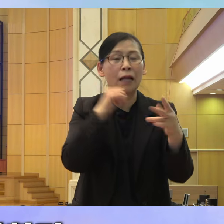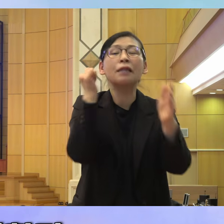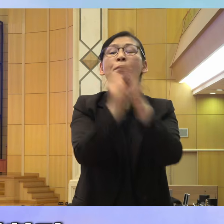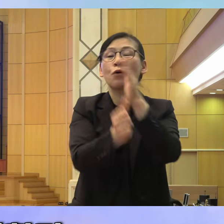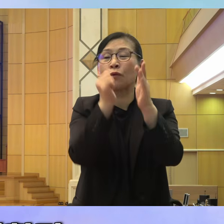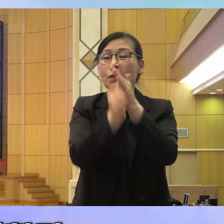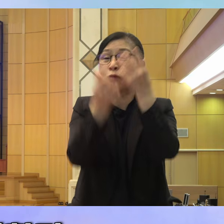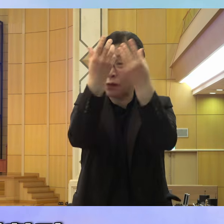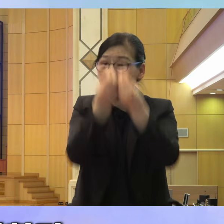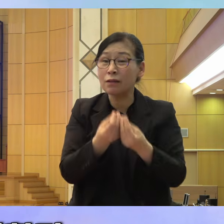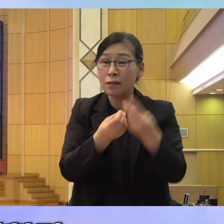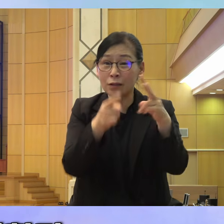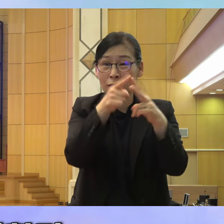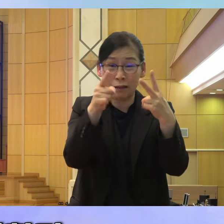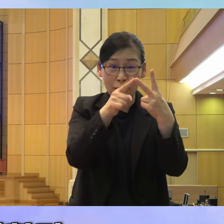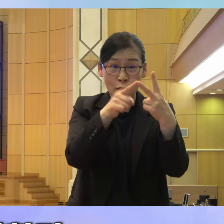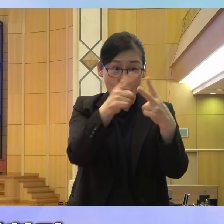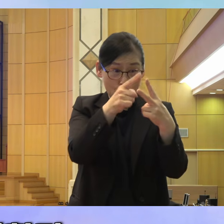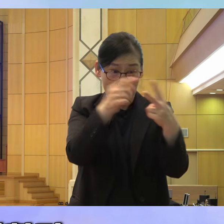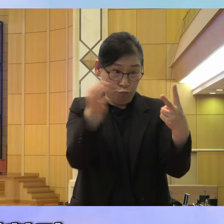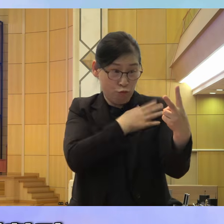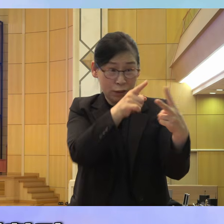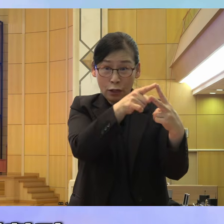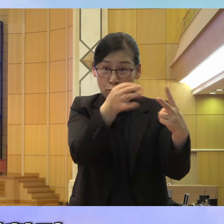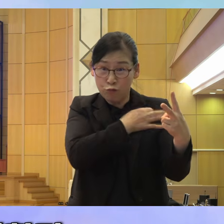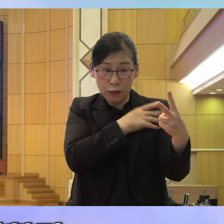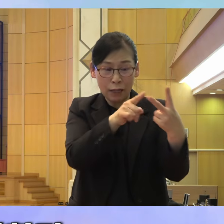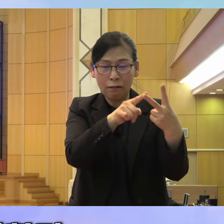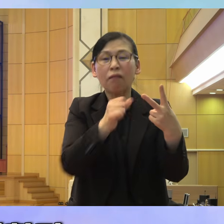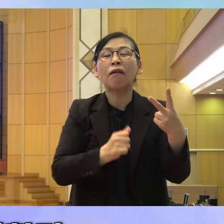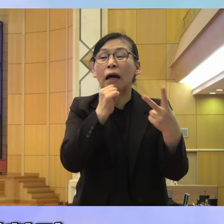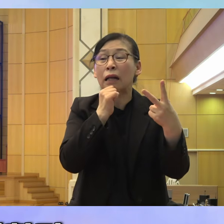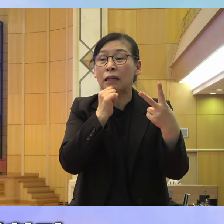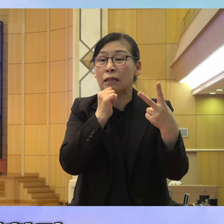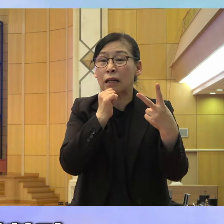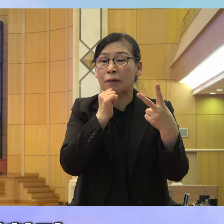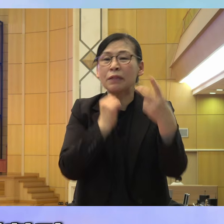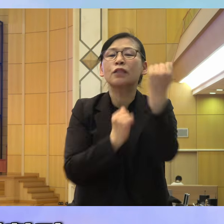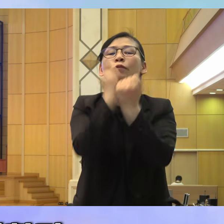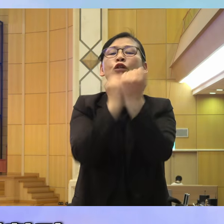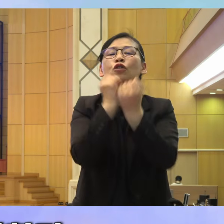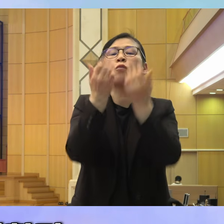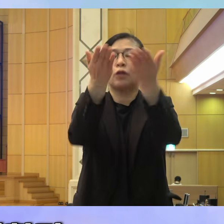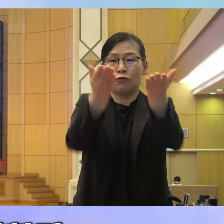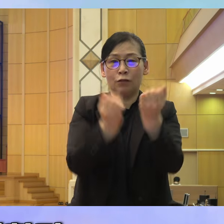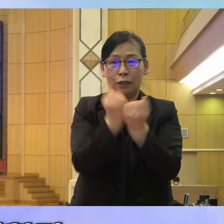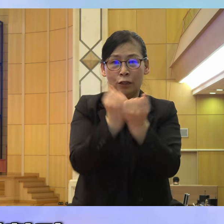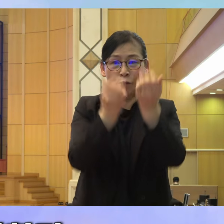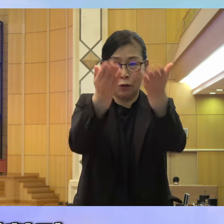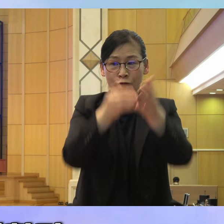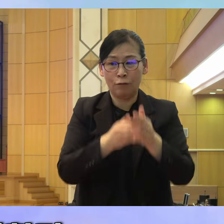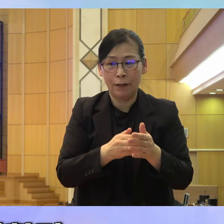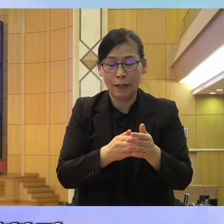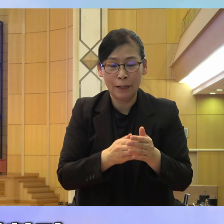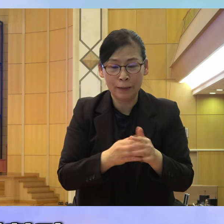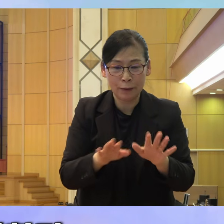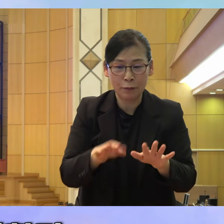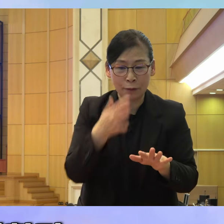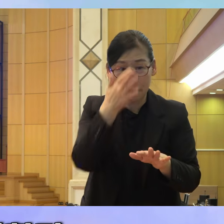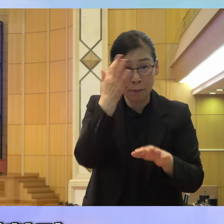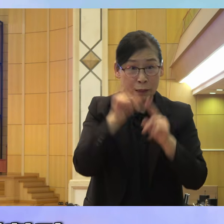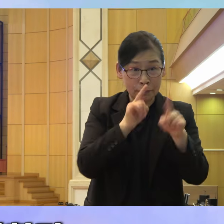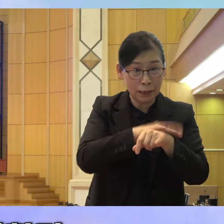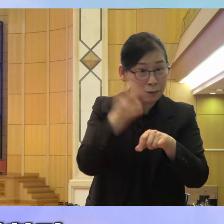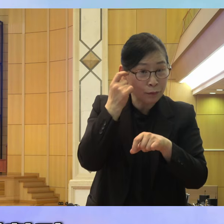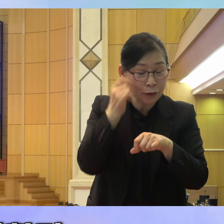말씀하면서 우리들이 어떻게 살아야 하는지를 지금 가르쳐 주고 있는 것이에요. 이 말씀 잘